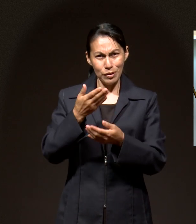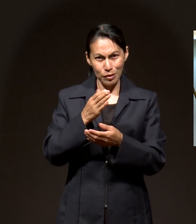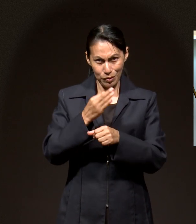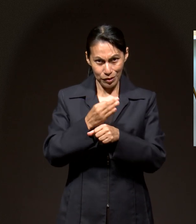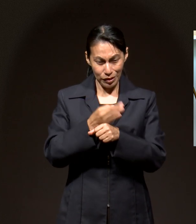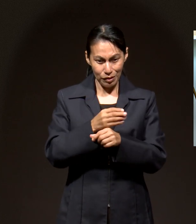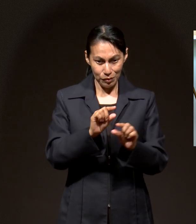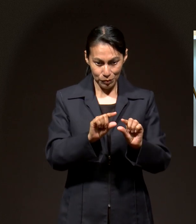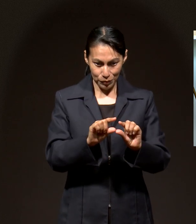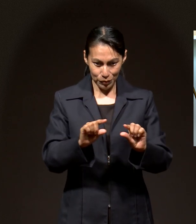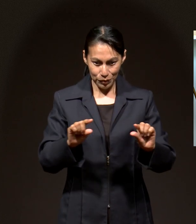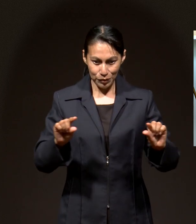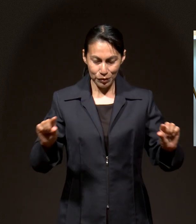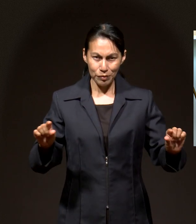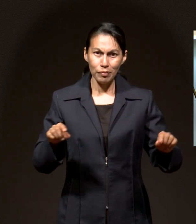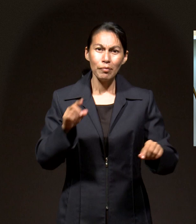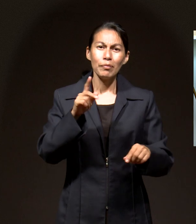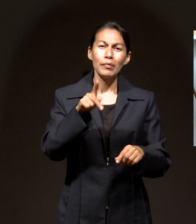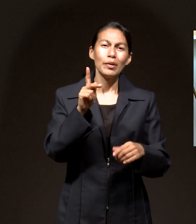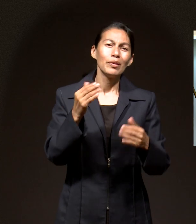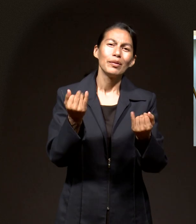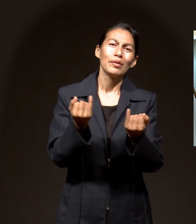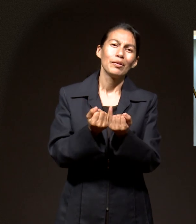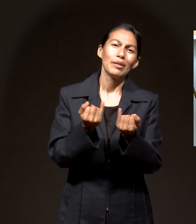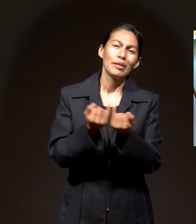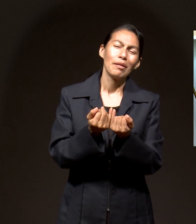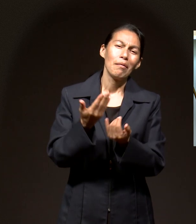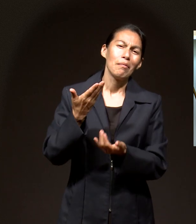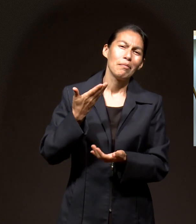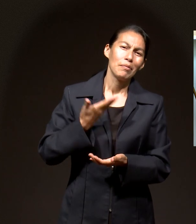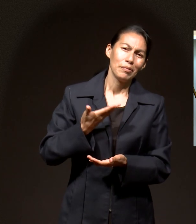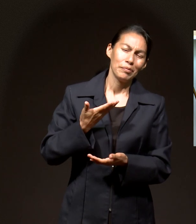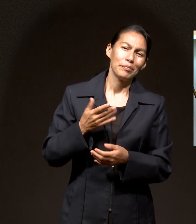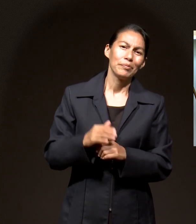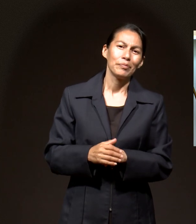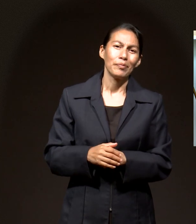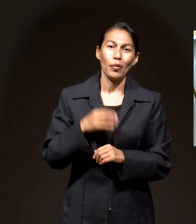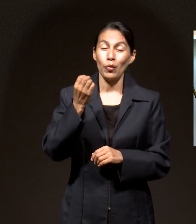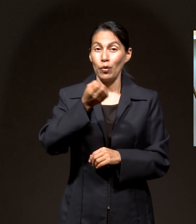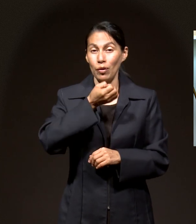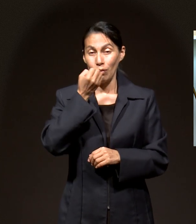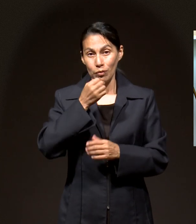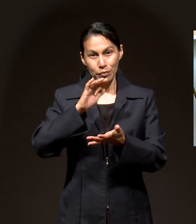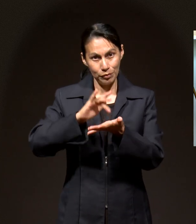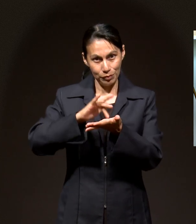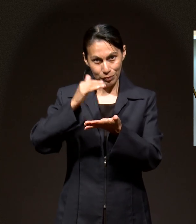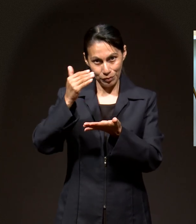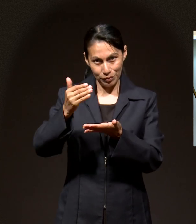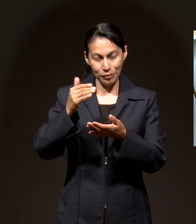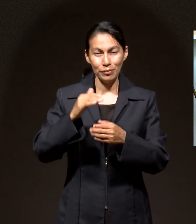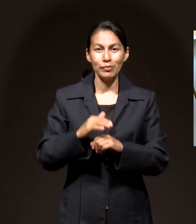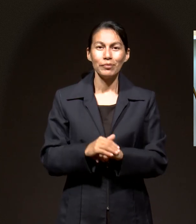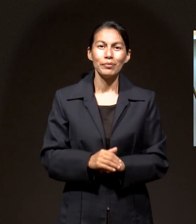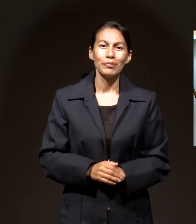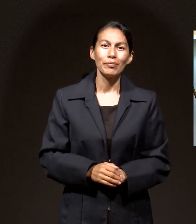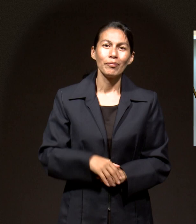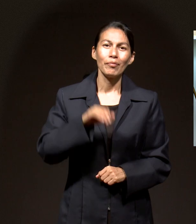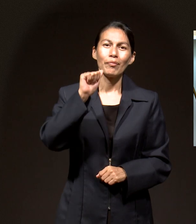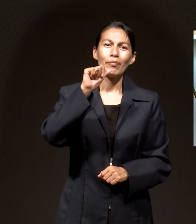los agradecimientos en estos momentos, pero al mismo tiempo nos han pedido que oremos y